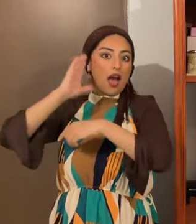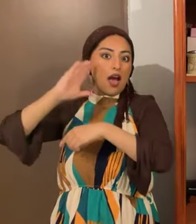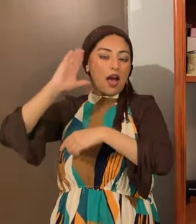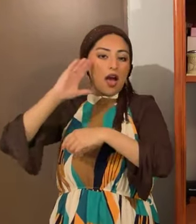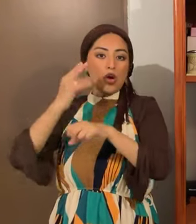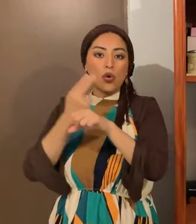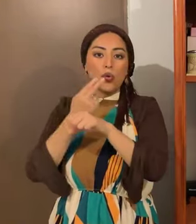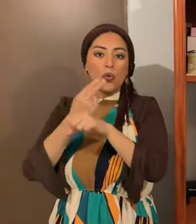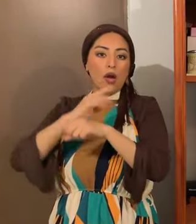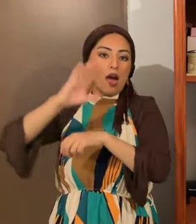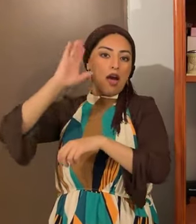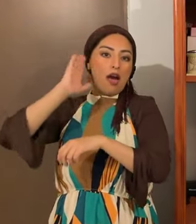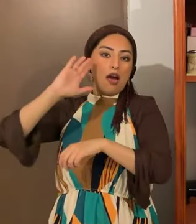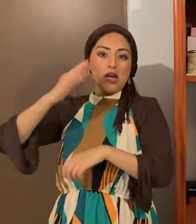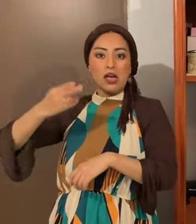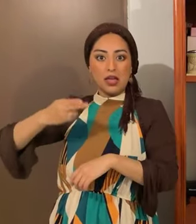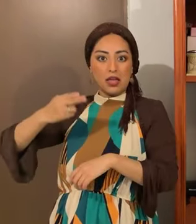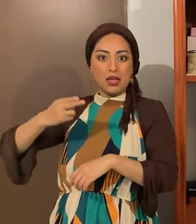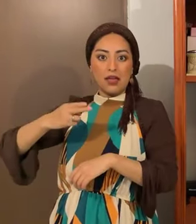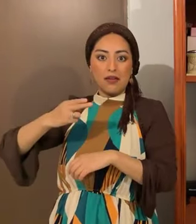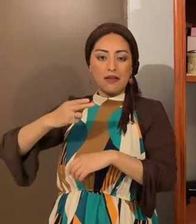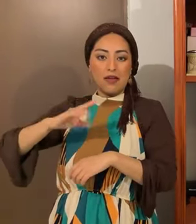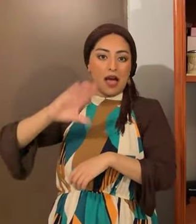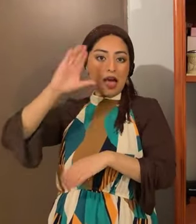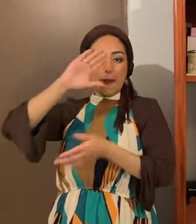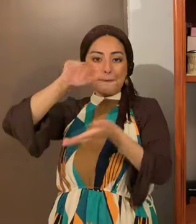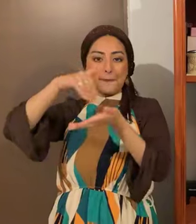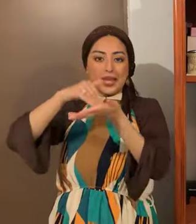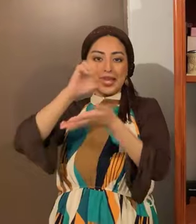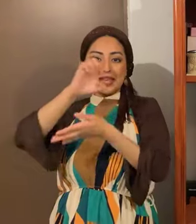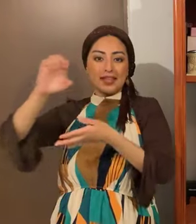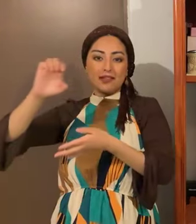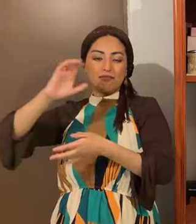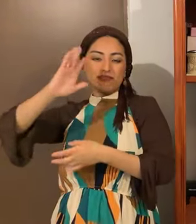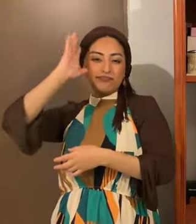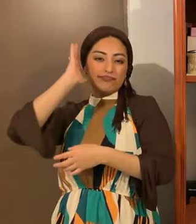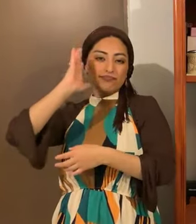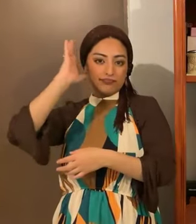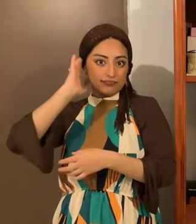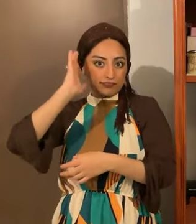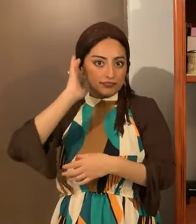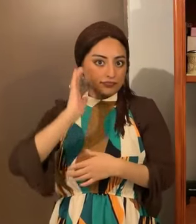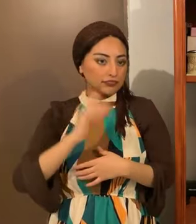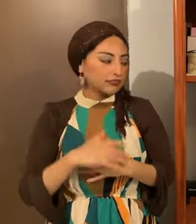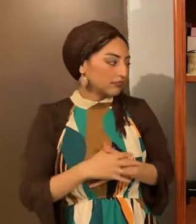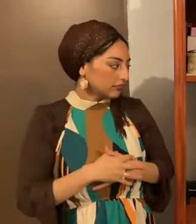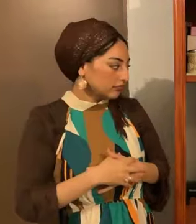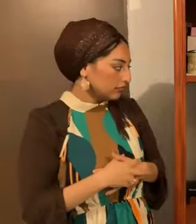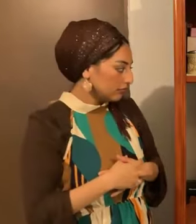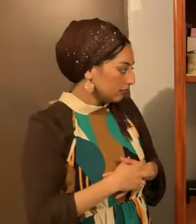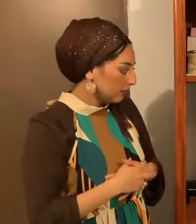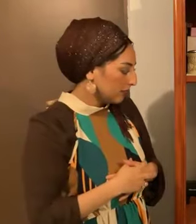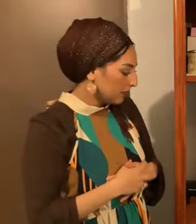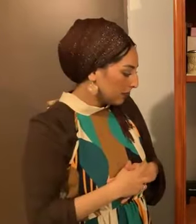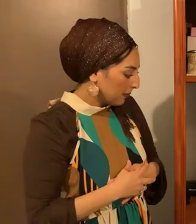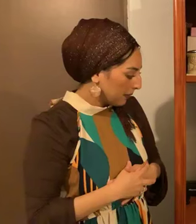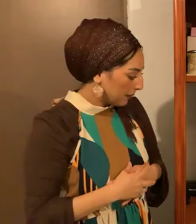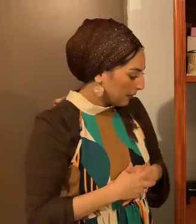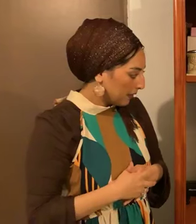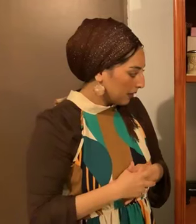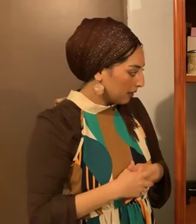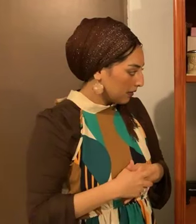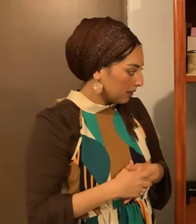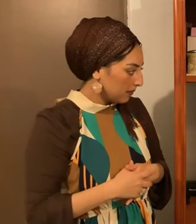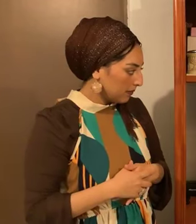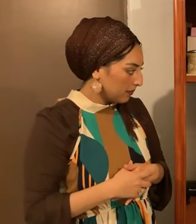bíblico del antiguo Medio Oriente. O hay personas que lo ubican como el cercano Oriente, ¿no?